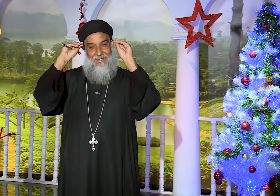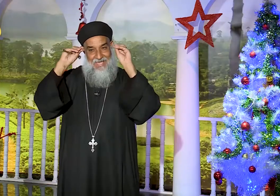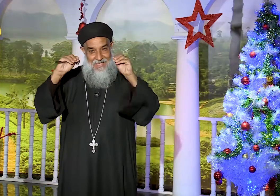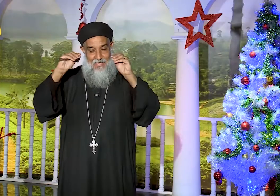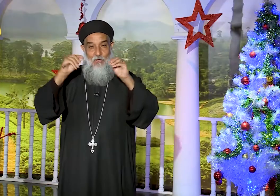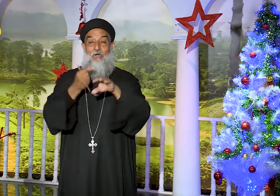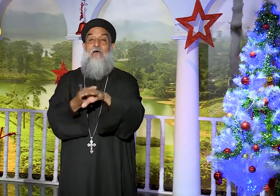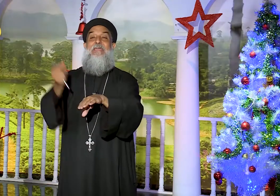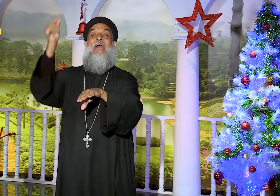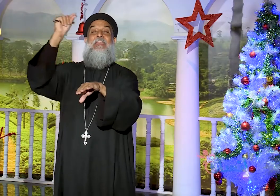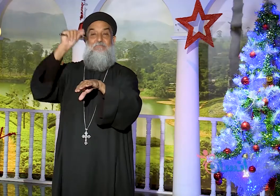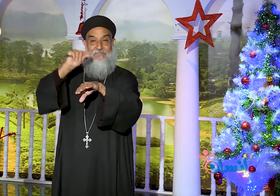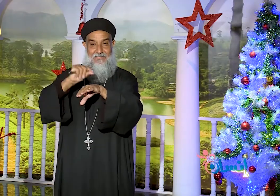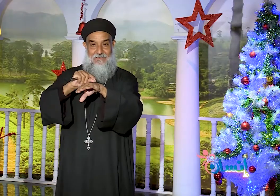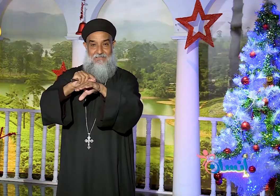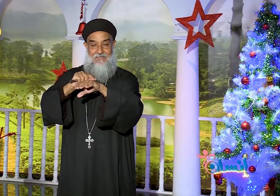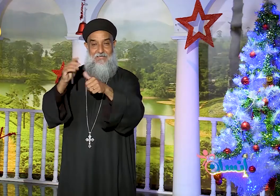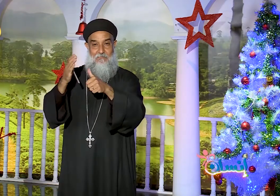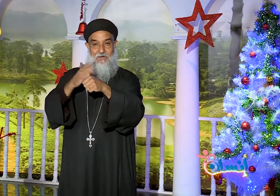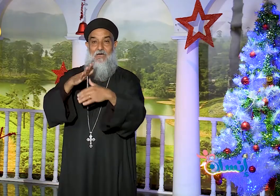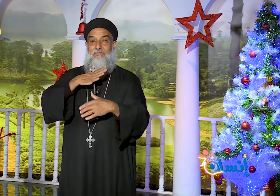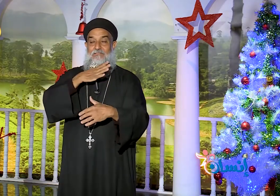لها وكمان قريبتك مرات